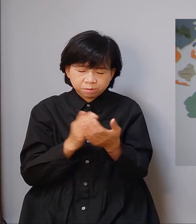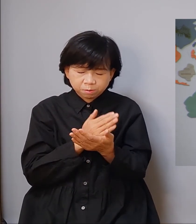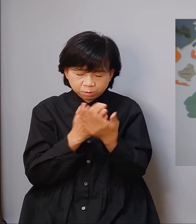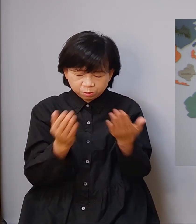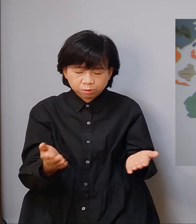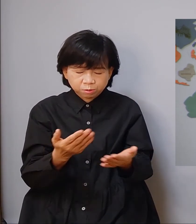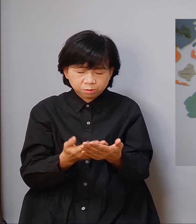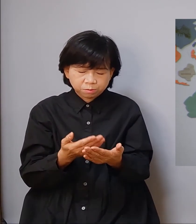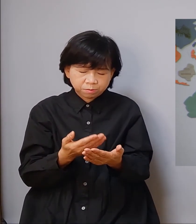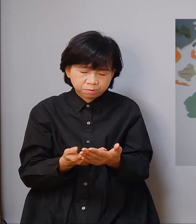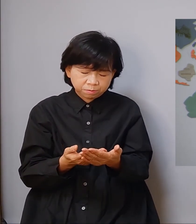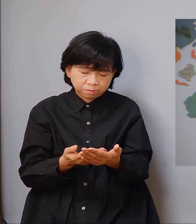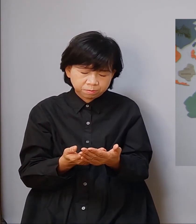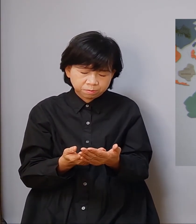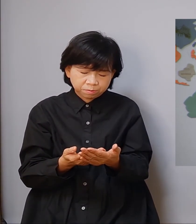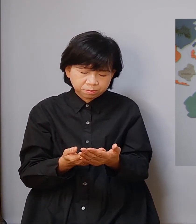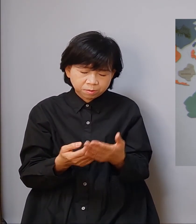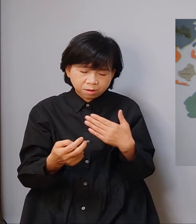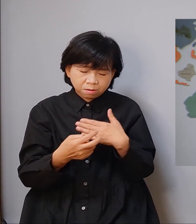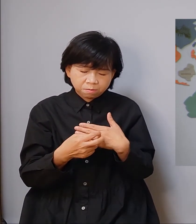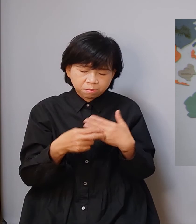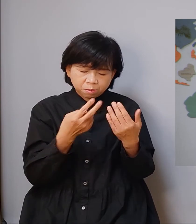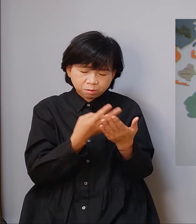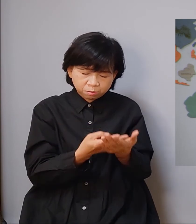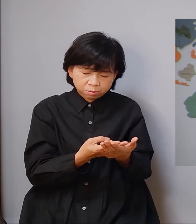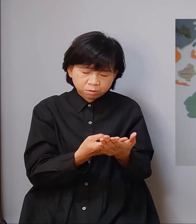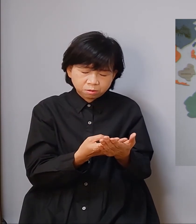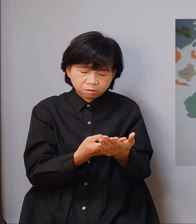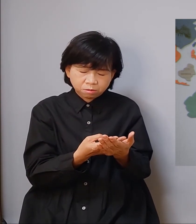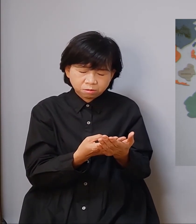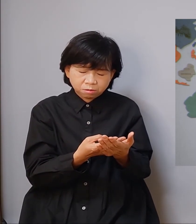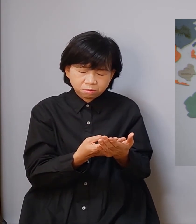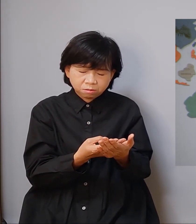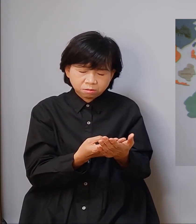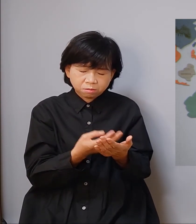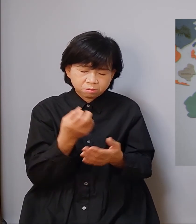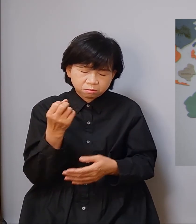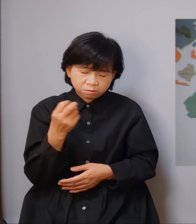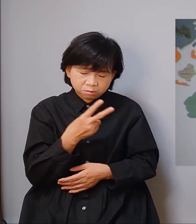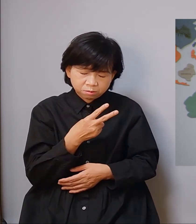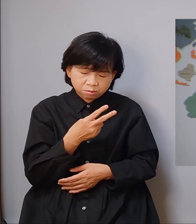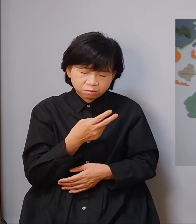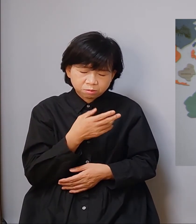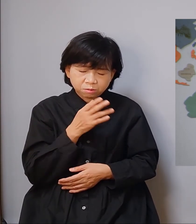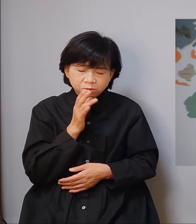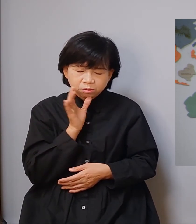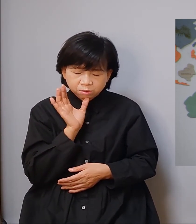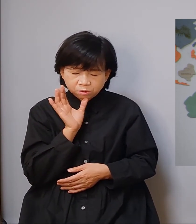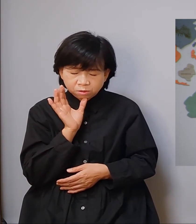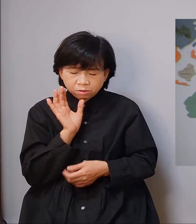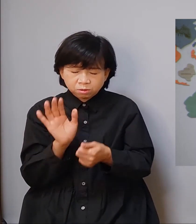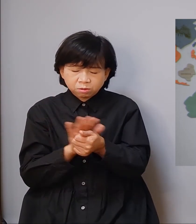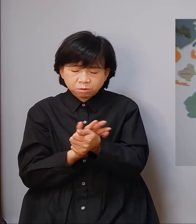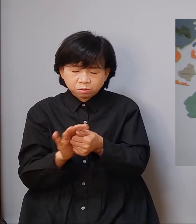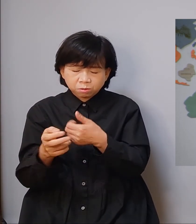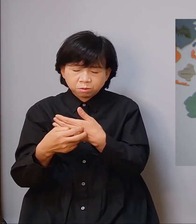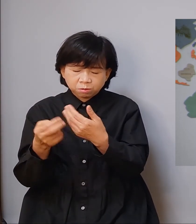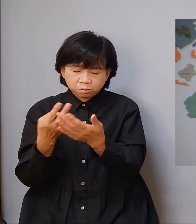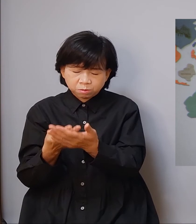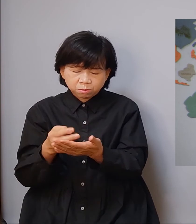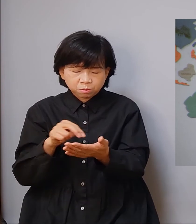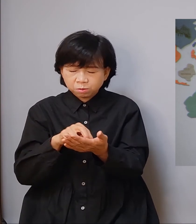베풀어 주시옵소서. 병상에서 여전히 누워 계시고 때로는 또 요양원에 계신 분들 외롭지 않게